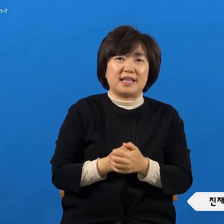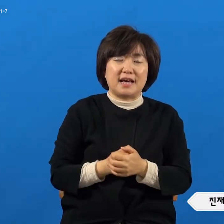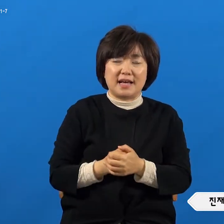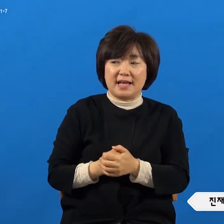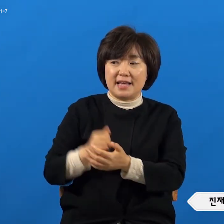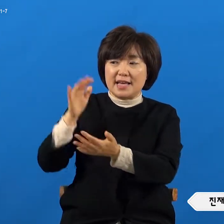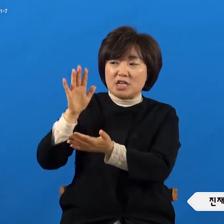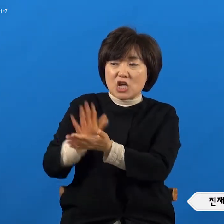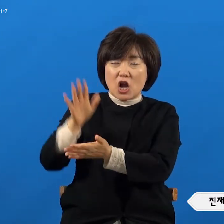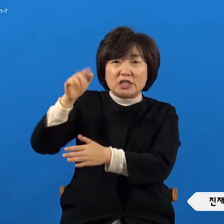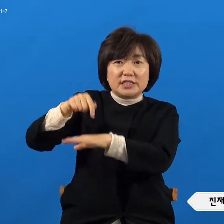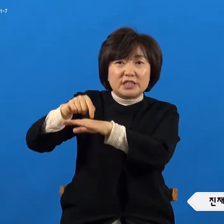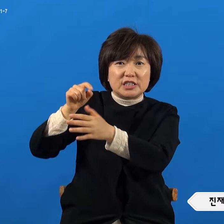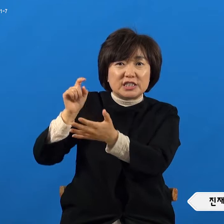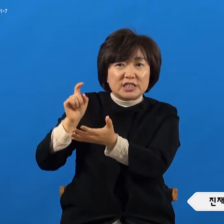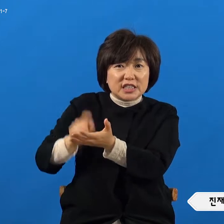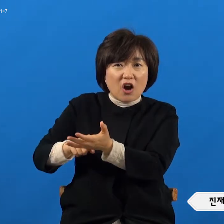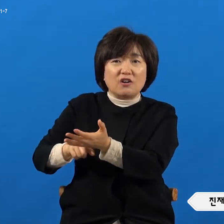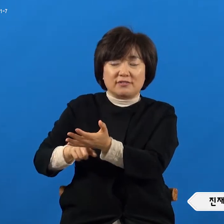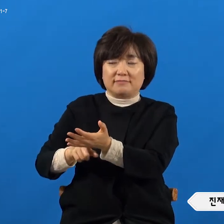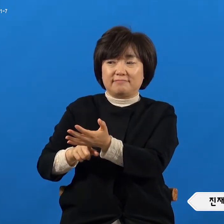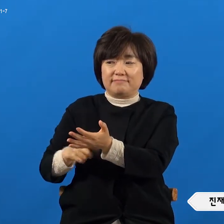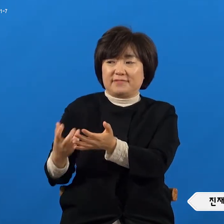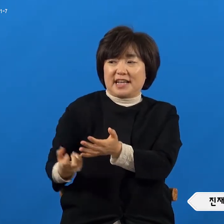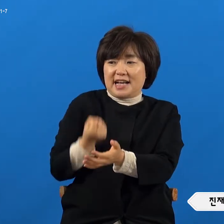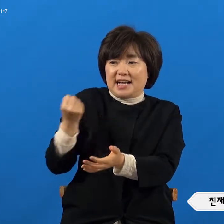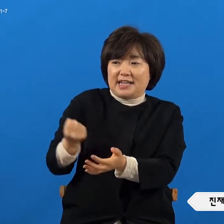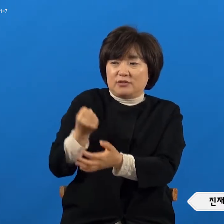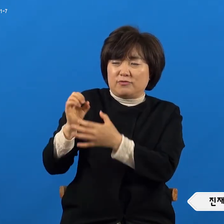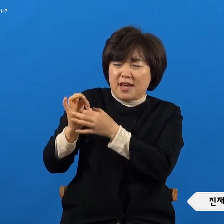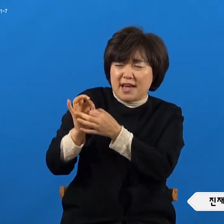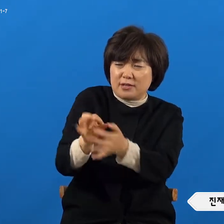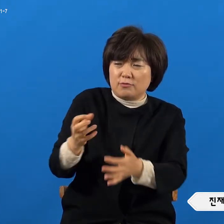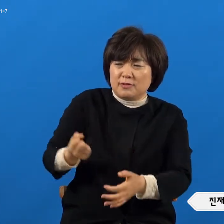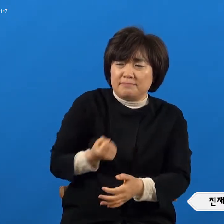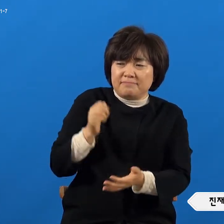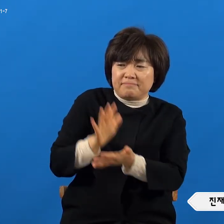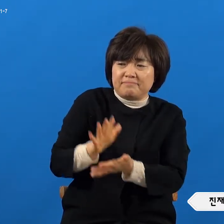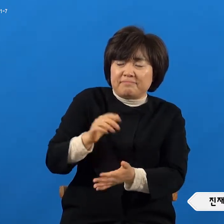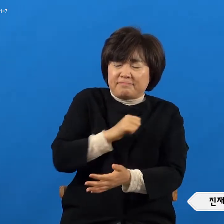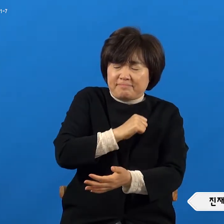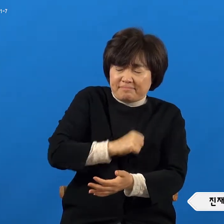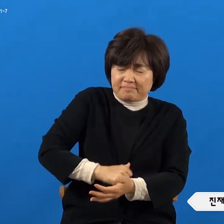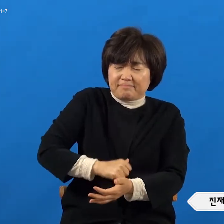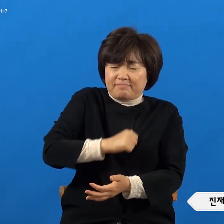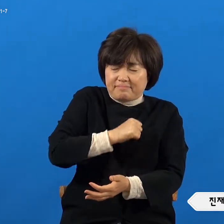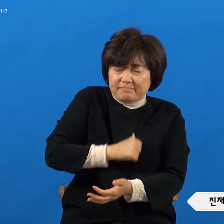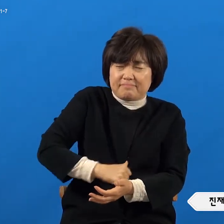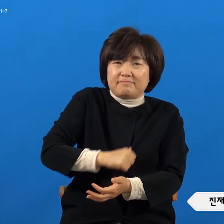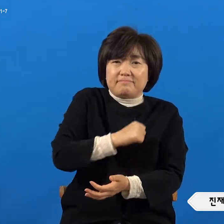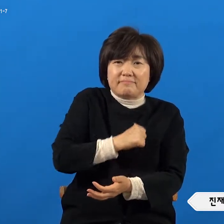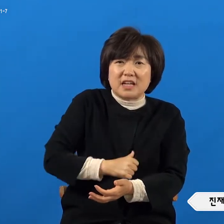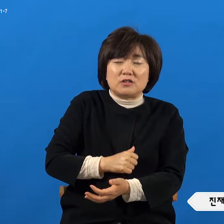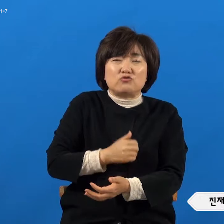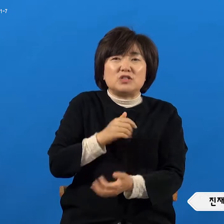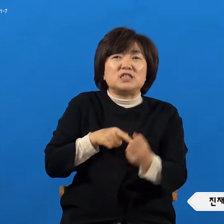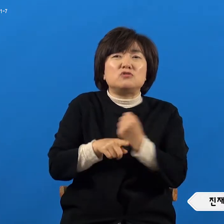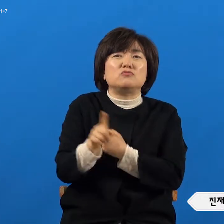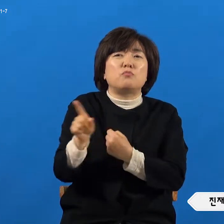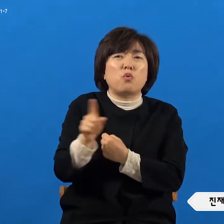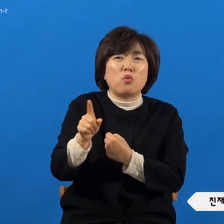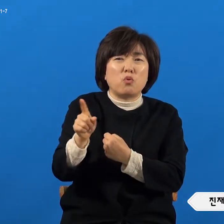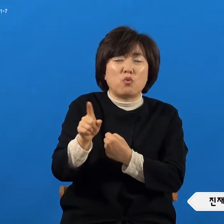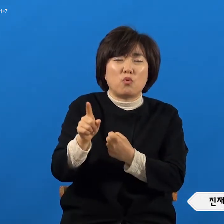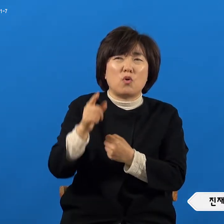패션이 될 수 있는 이유가 어디 있는가? 하나님이 주신 그 비전을 향해 주신